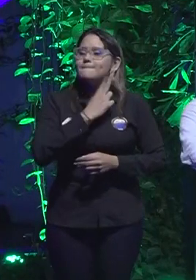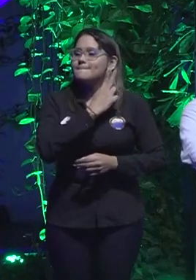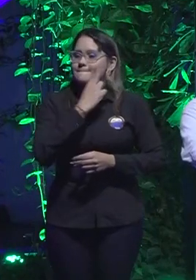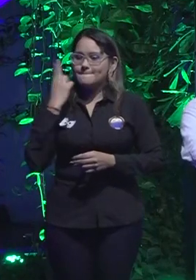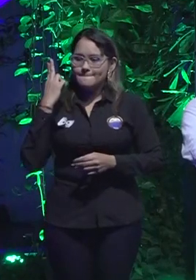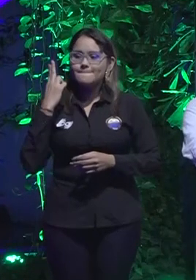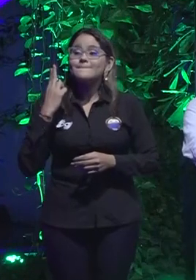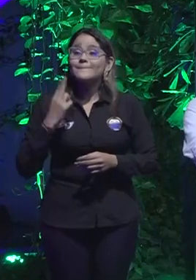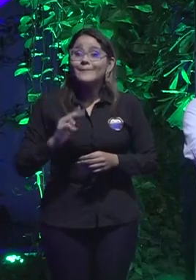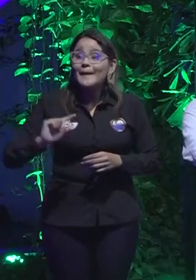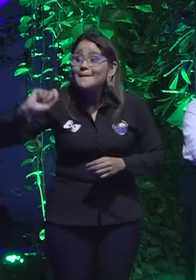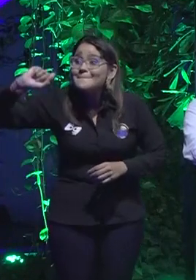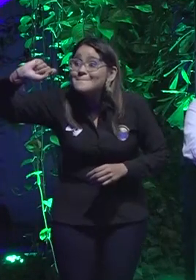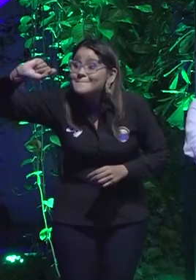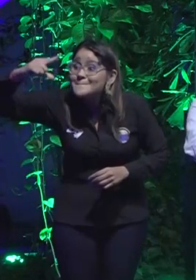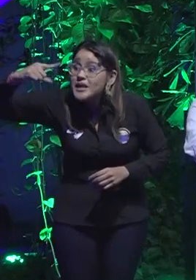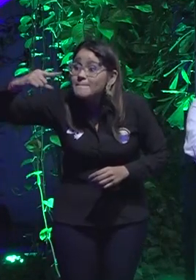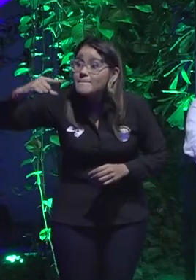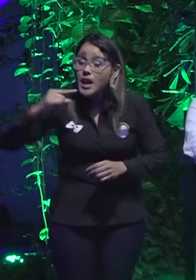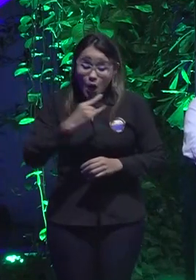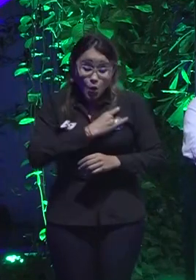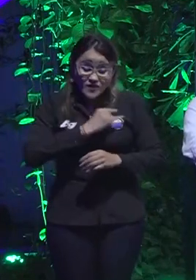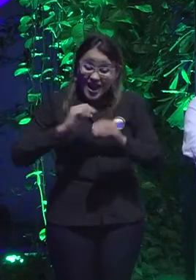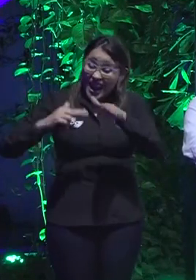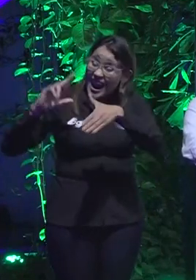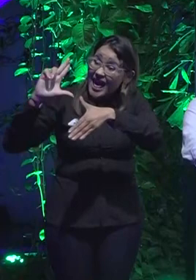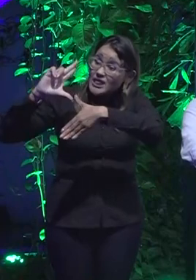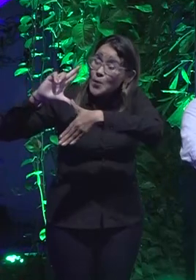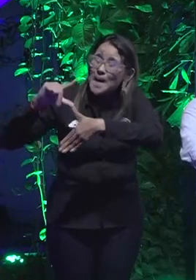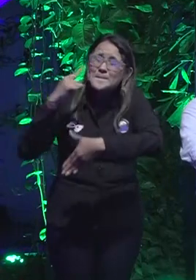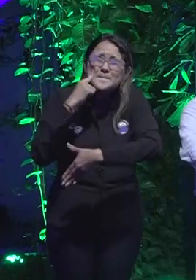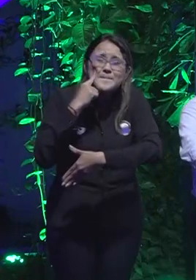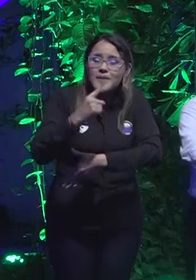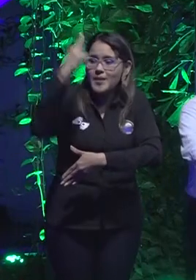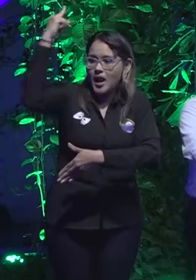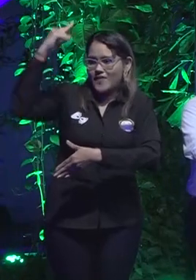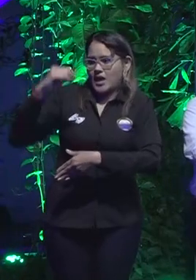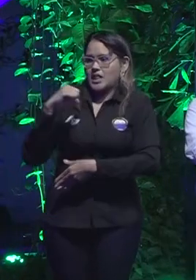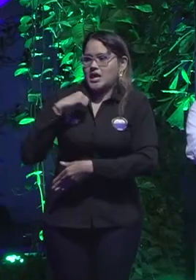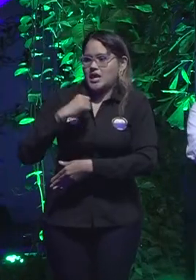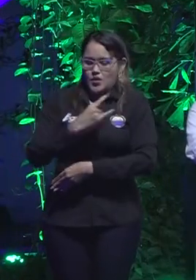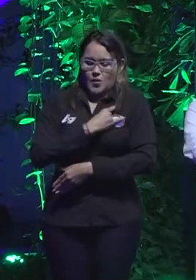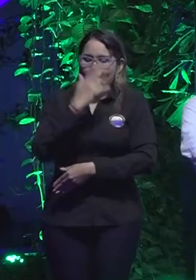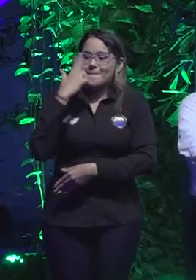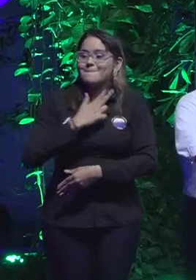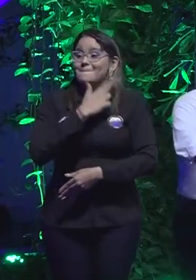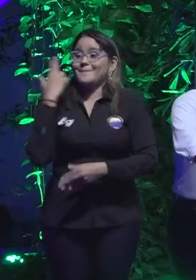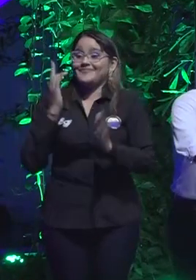en Latinoamérica que obtiene este reconocimiento y por si mero la primera de Colombia. Y